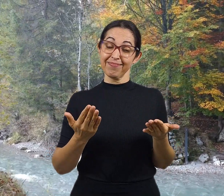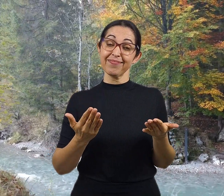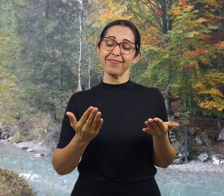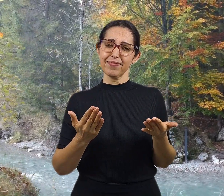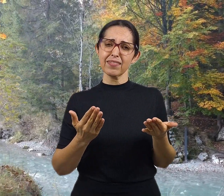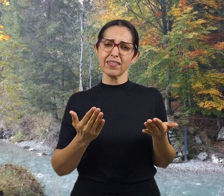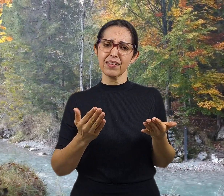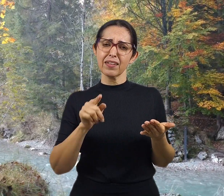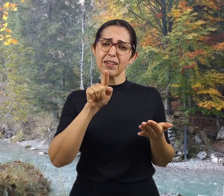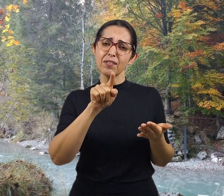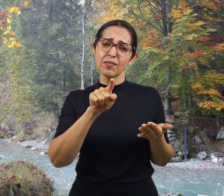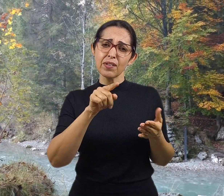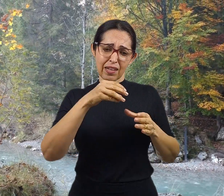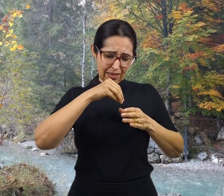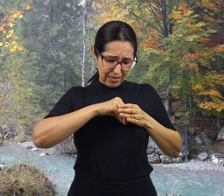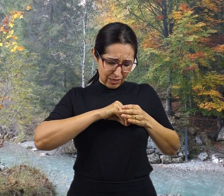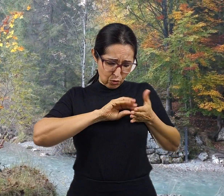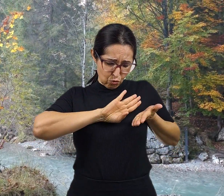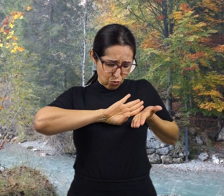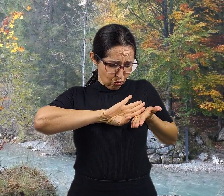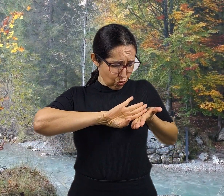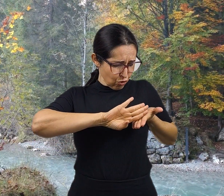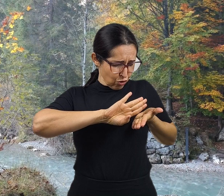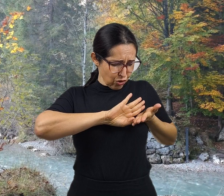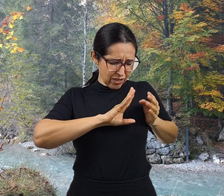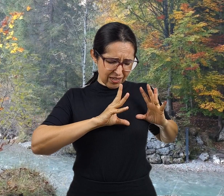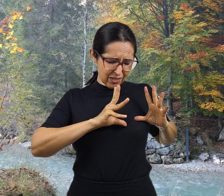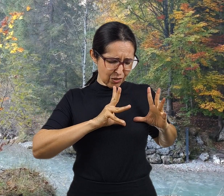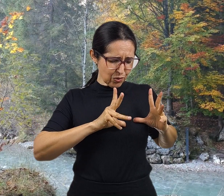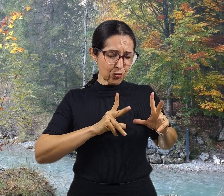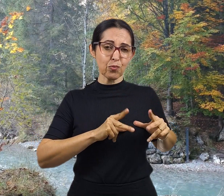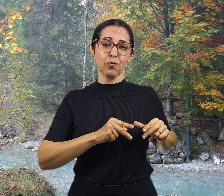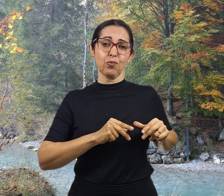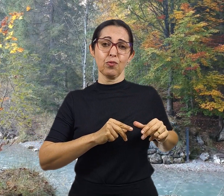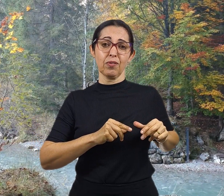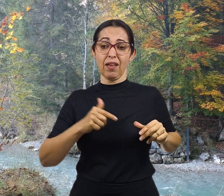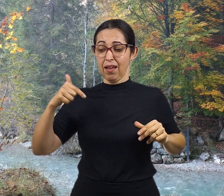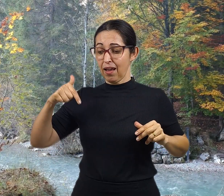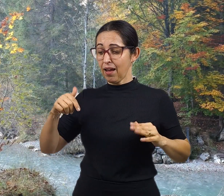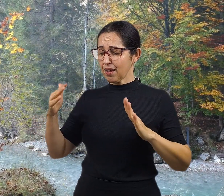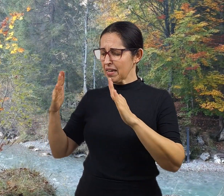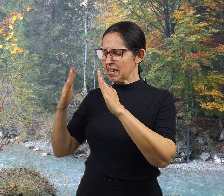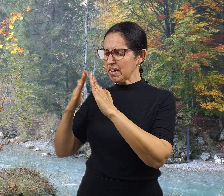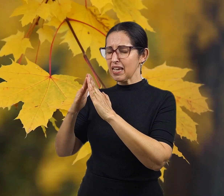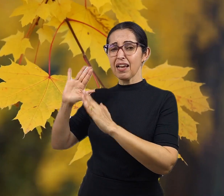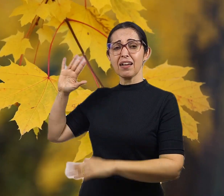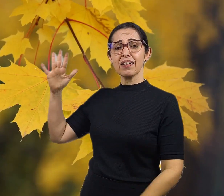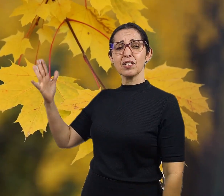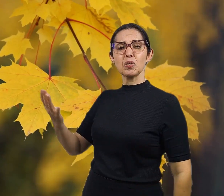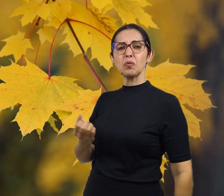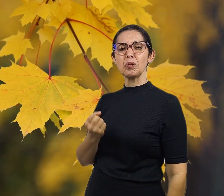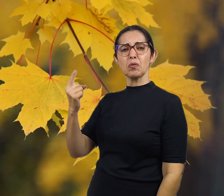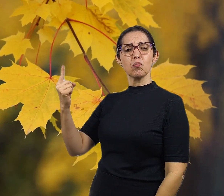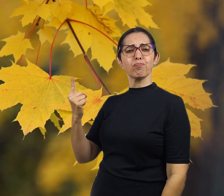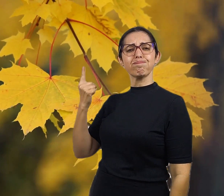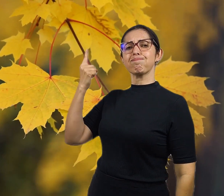retirai de vós os deuses estranhos. Em Betel só há lugar para a adoração de um Deus, porque neste lugar